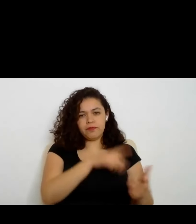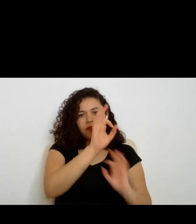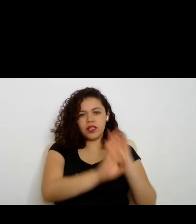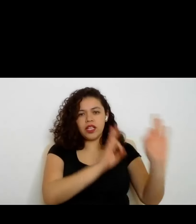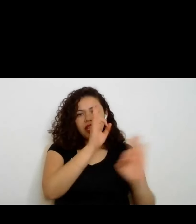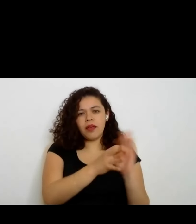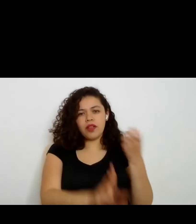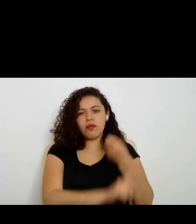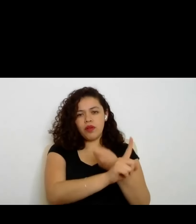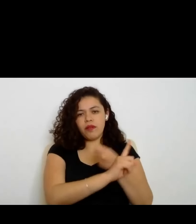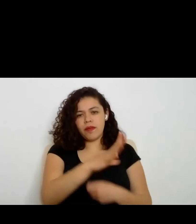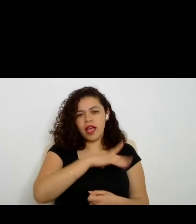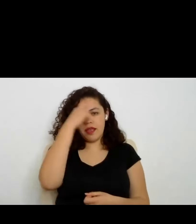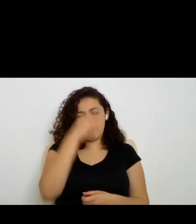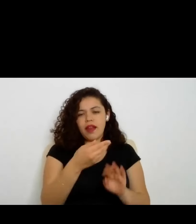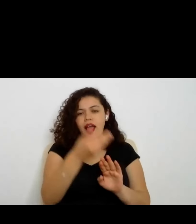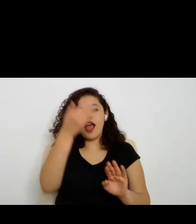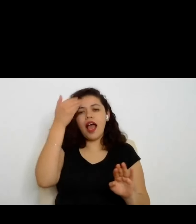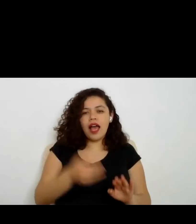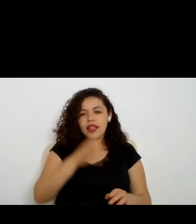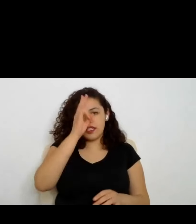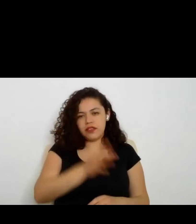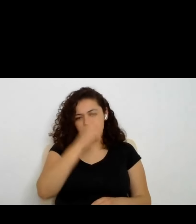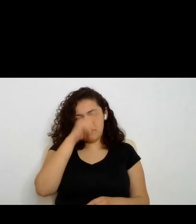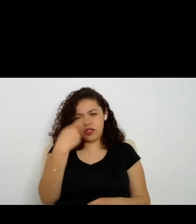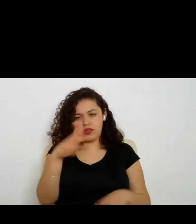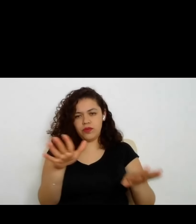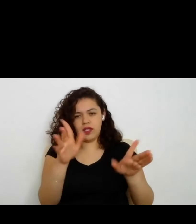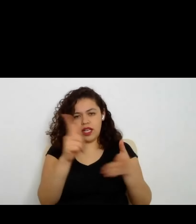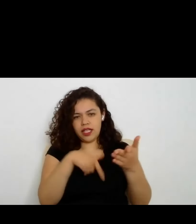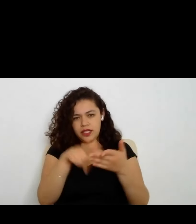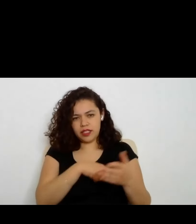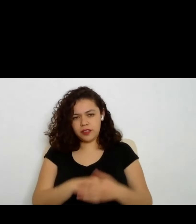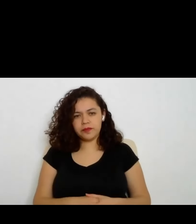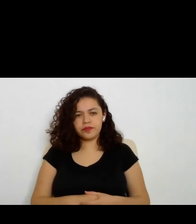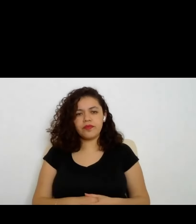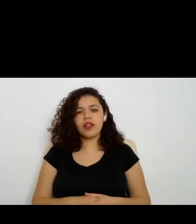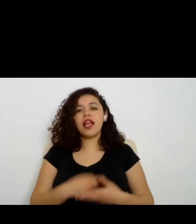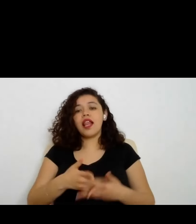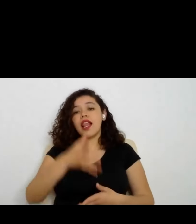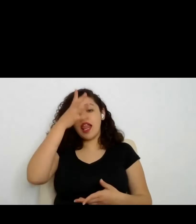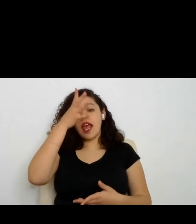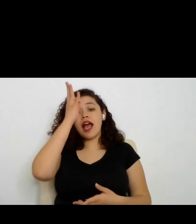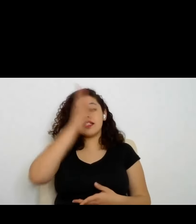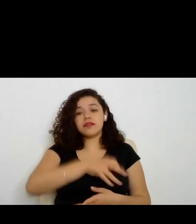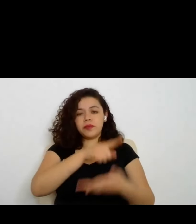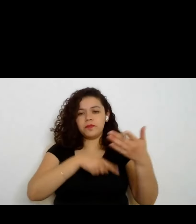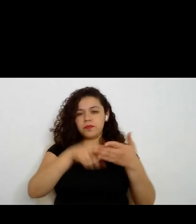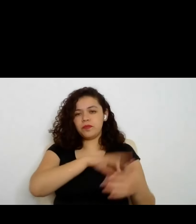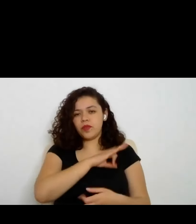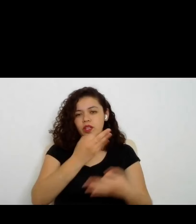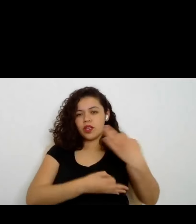tratamiento basada en el consentimiento previo a su revocación. La revocación de consentimiento puede ser sobre la totalidad de